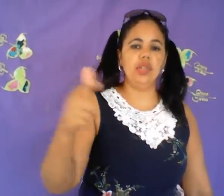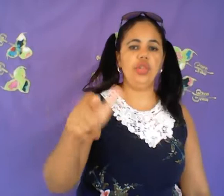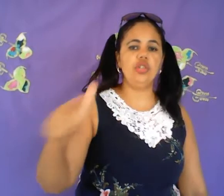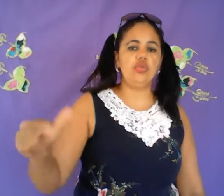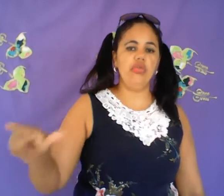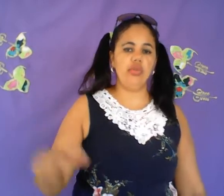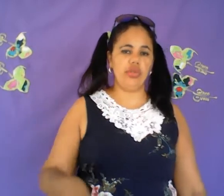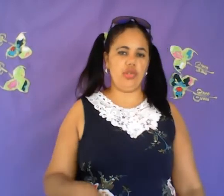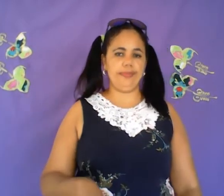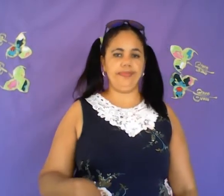tem chuva hoje.